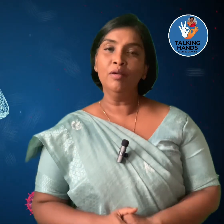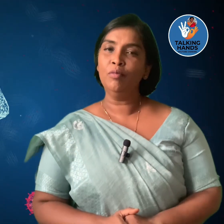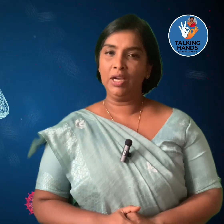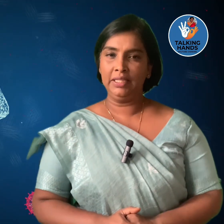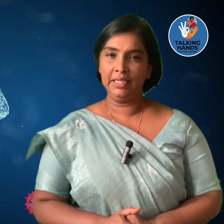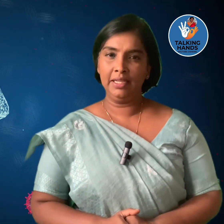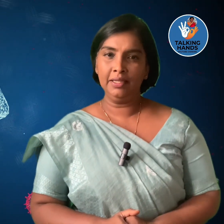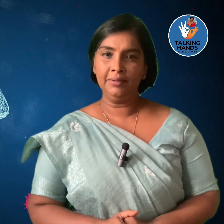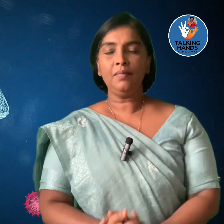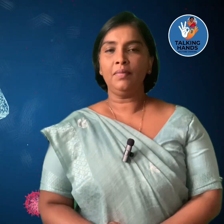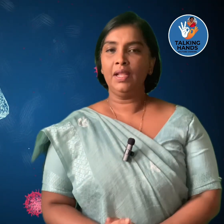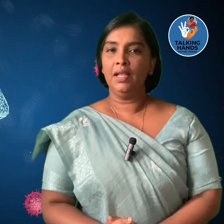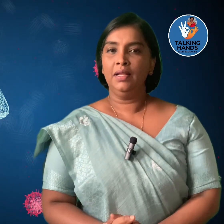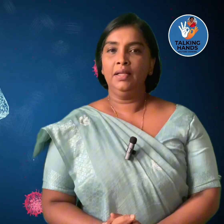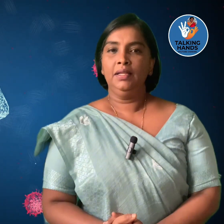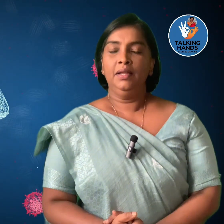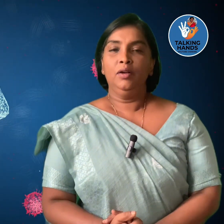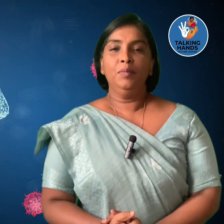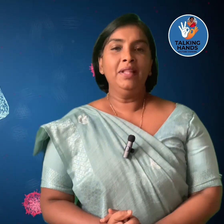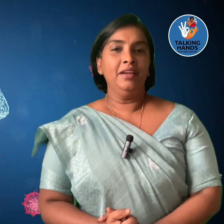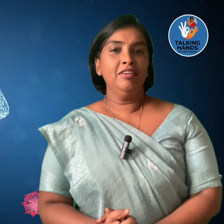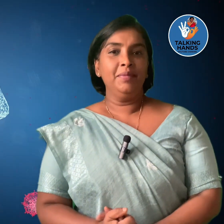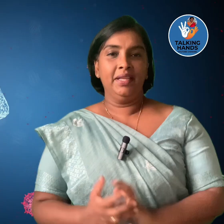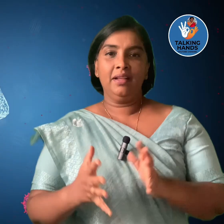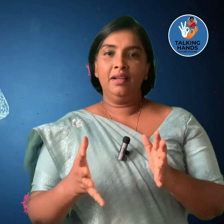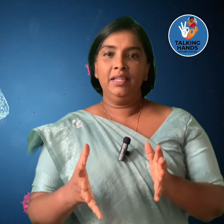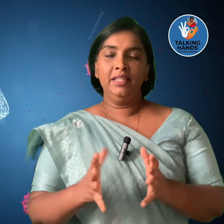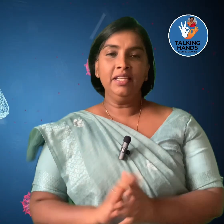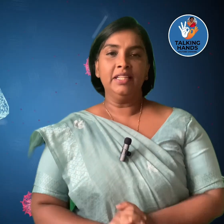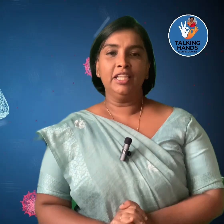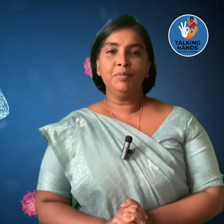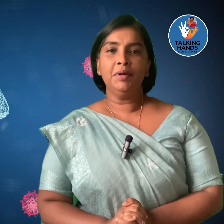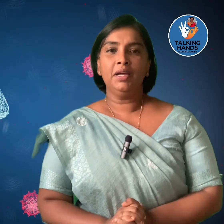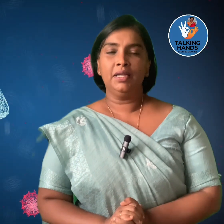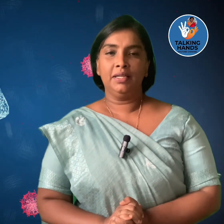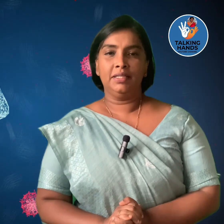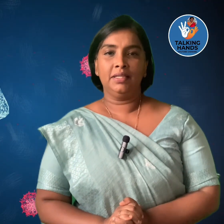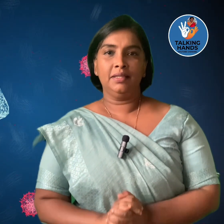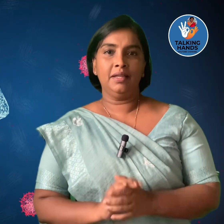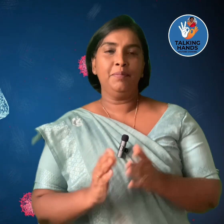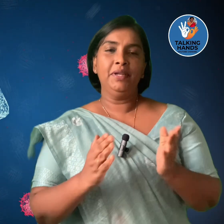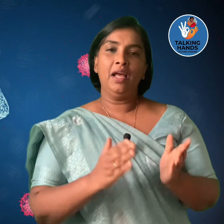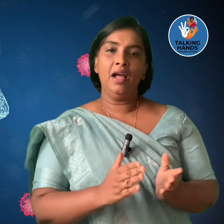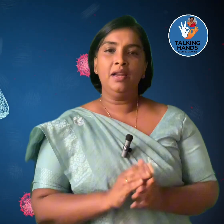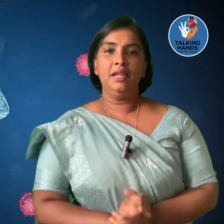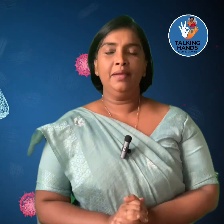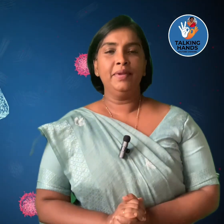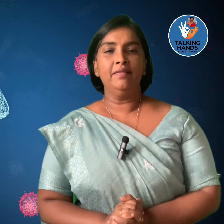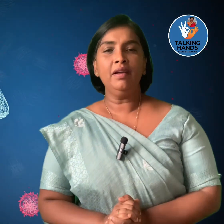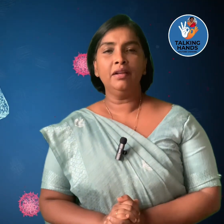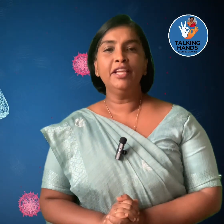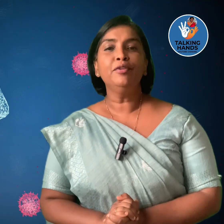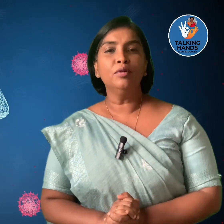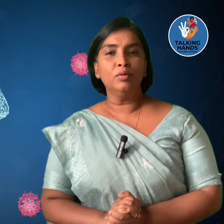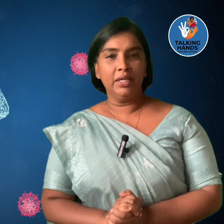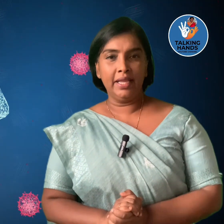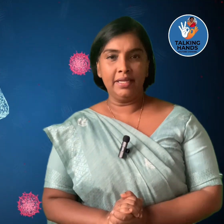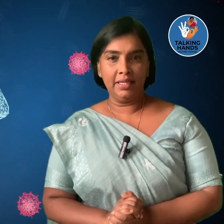මොකක්ද කියලා. ඔබ දන්නවා මේ කාලේදී නිතරම අපිට අහන්න ලැබෙනවා ඩෙන්ගු උණ ගැන.